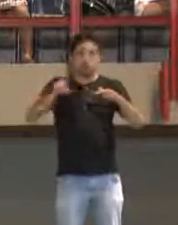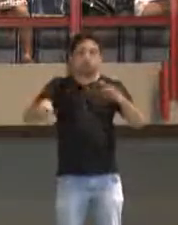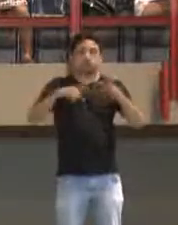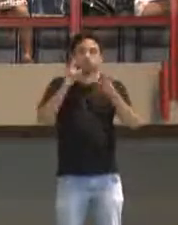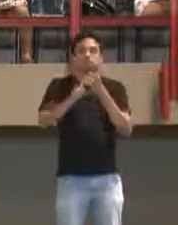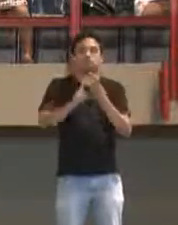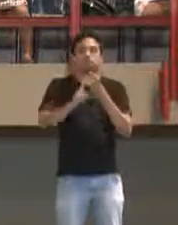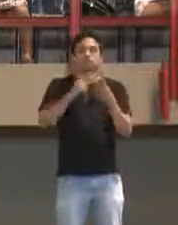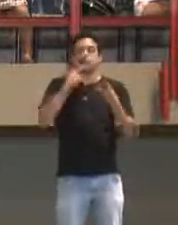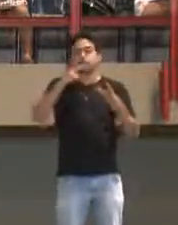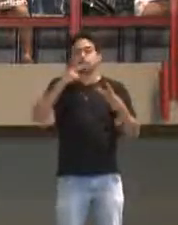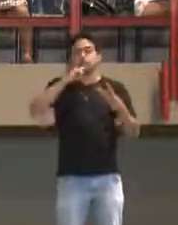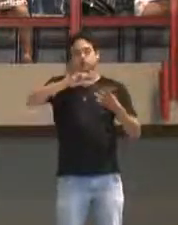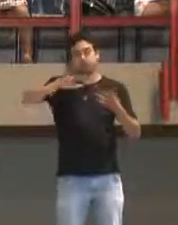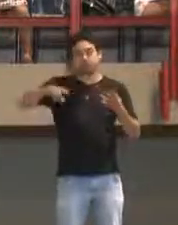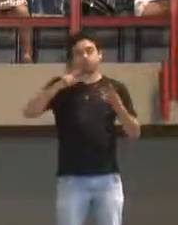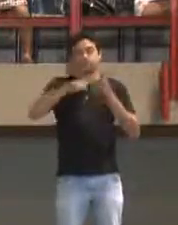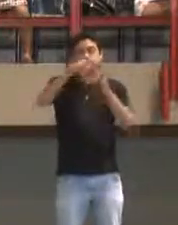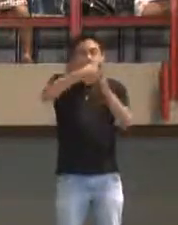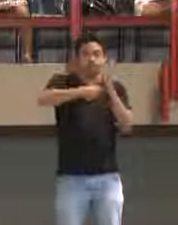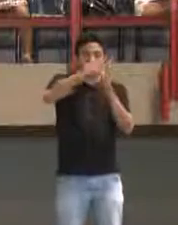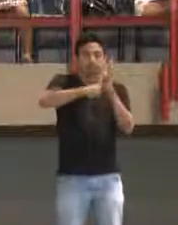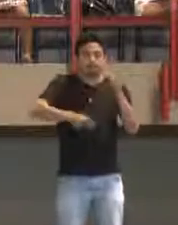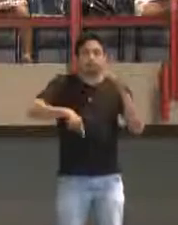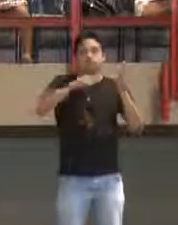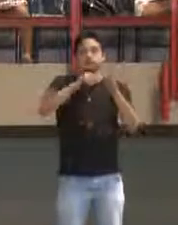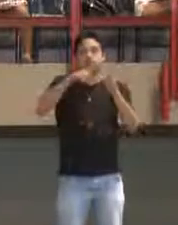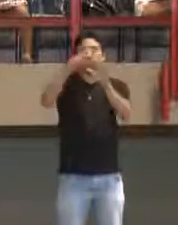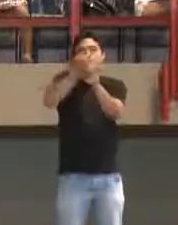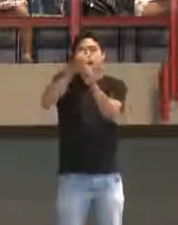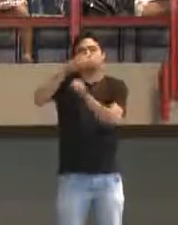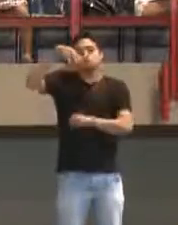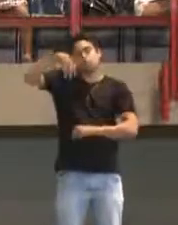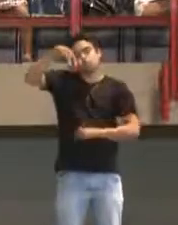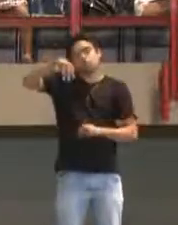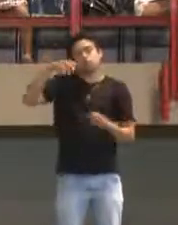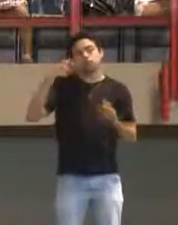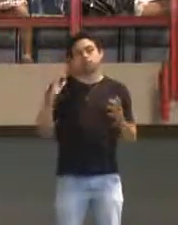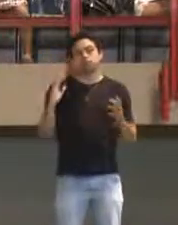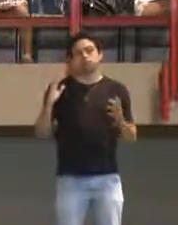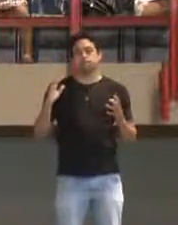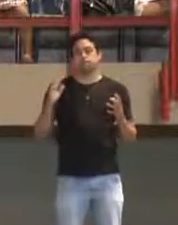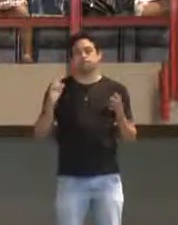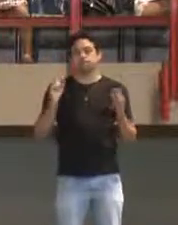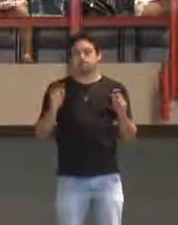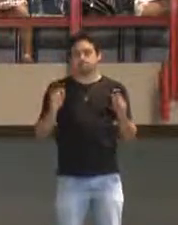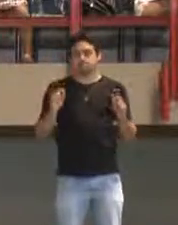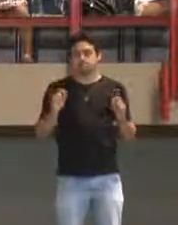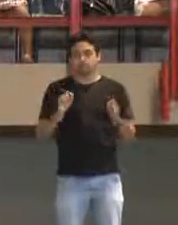e de línguas, a redação e a prova de matemática. Cara,